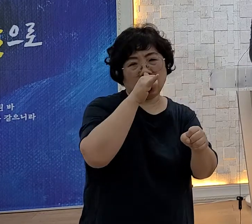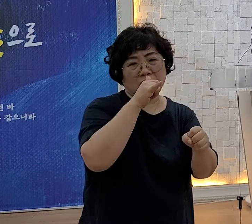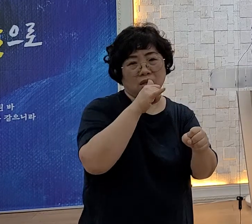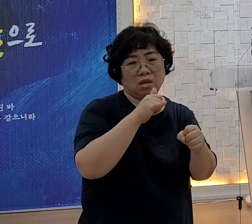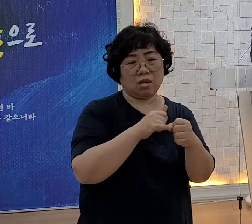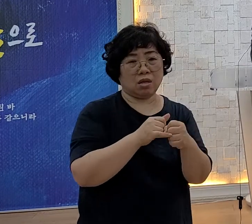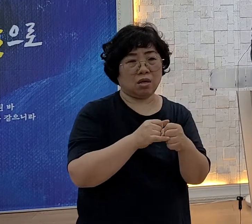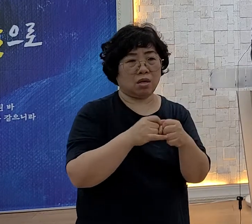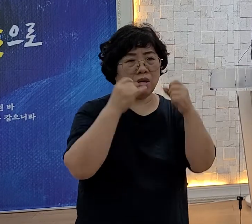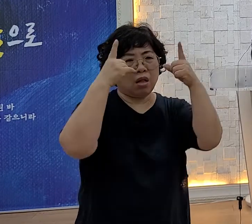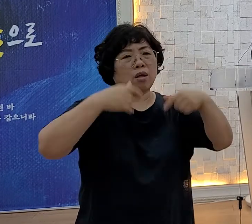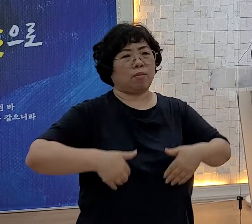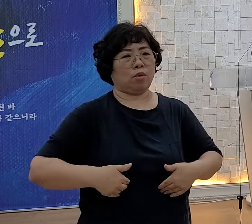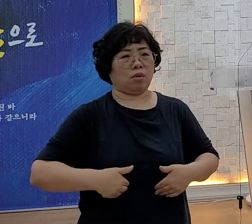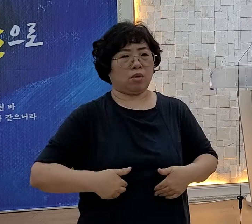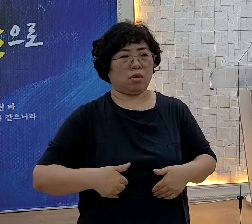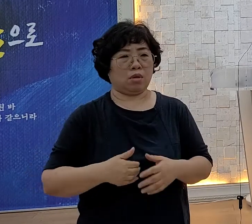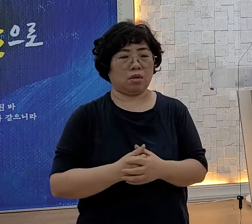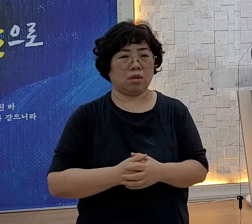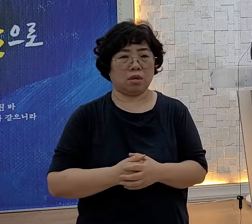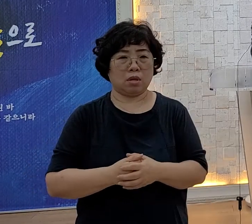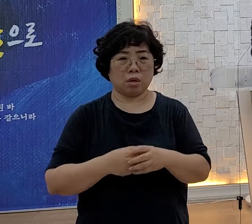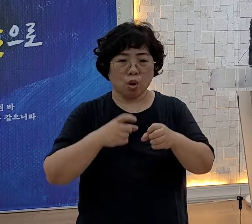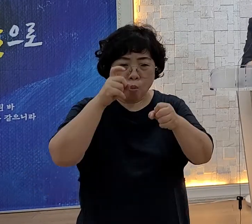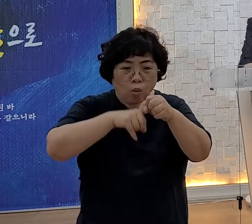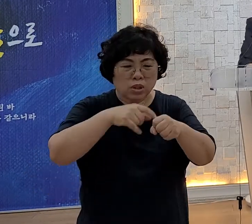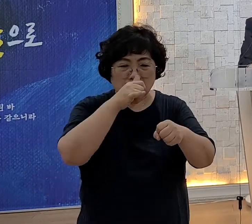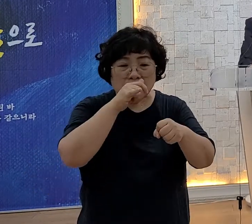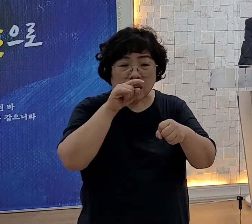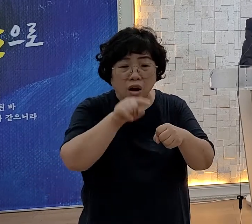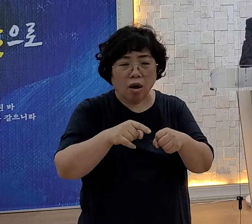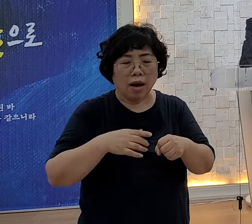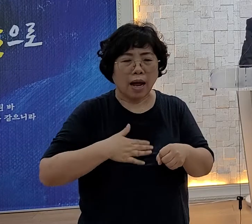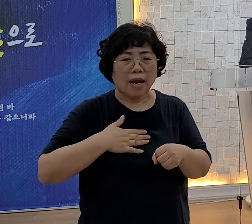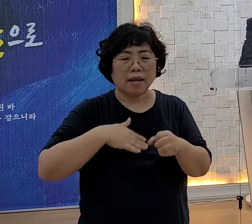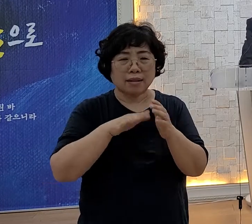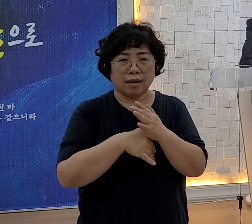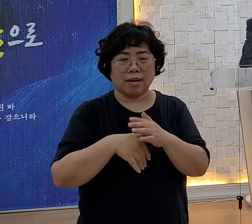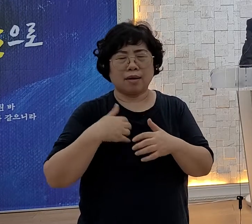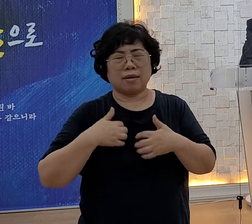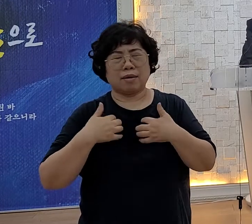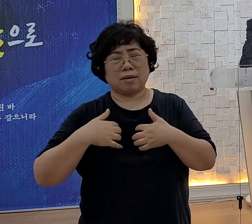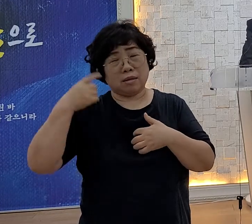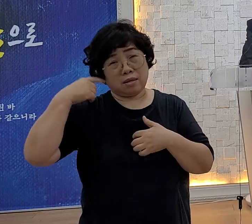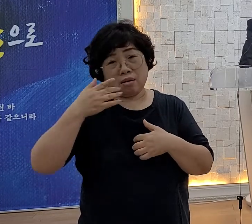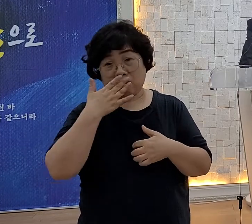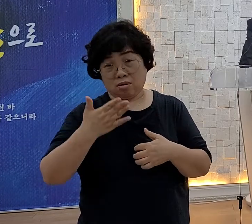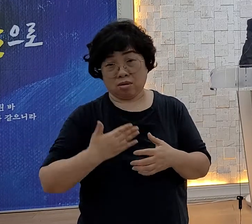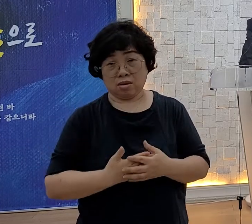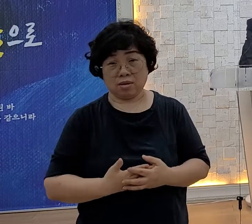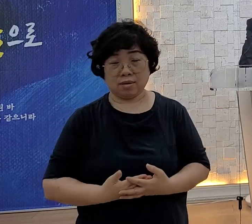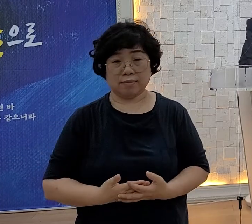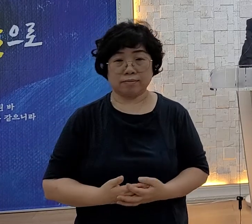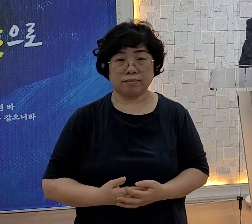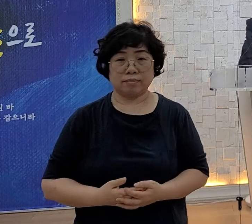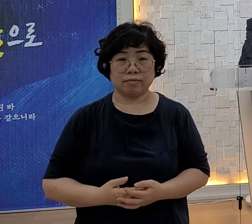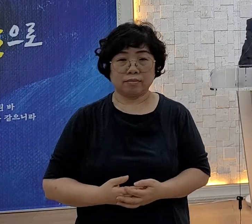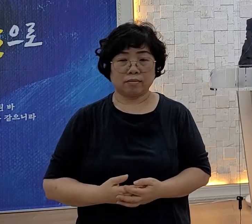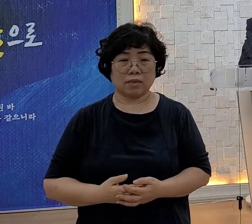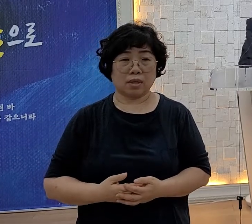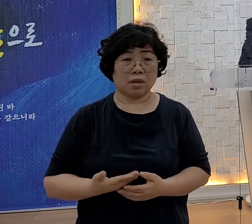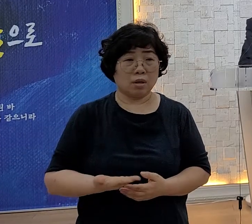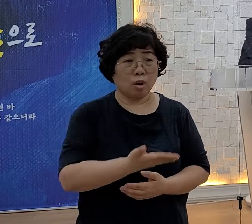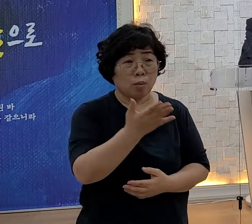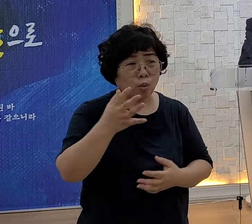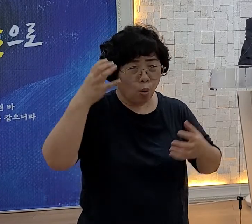있으면, 이해하고 있으면 환난 중에도 즐거워할 수 있는 놀라운 비밀이 생긴다라는 거죠. 여러분, 환난의